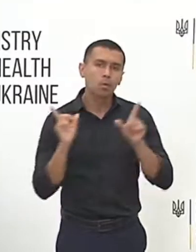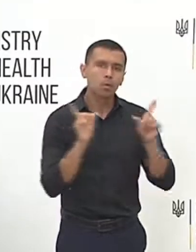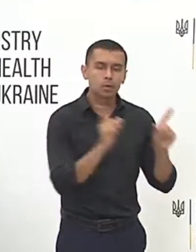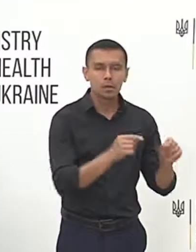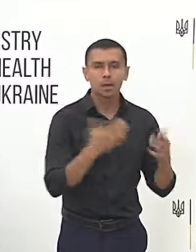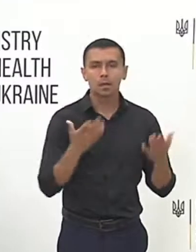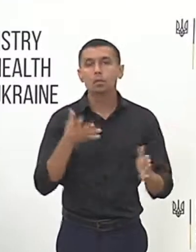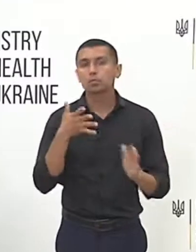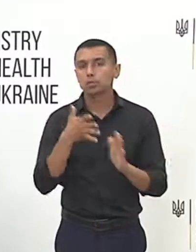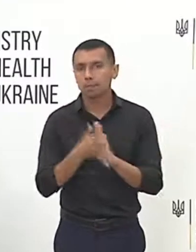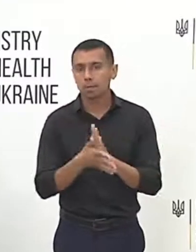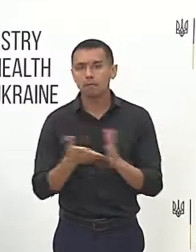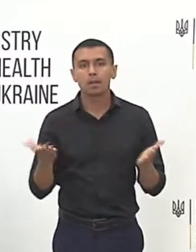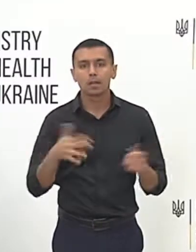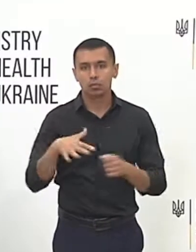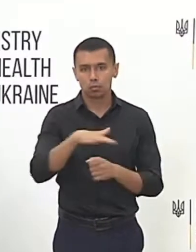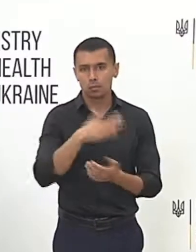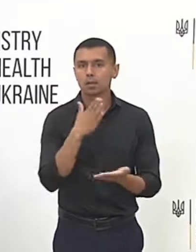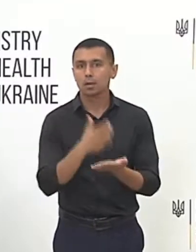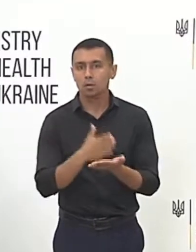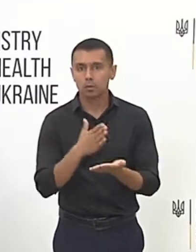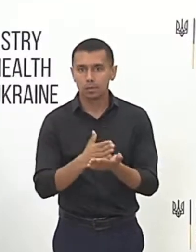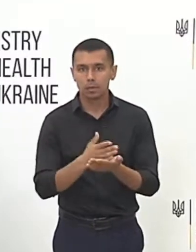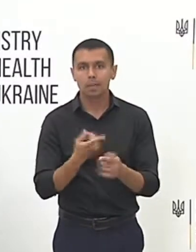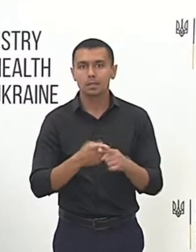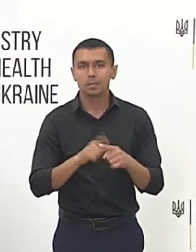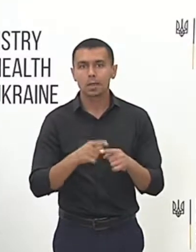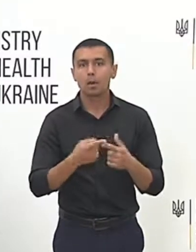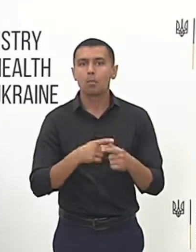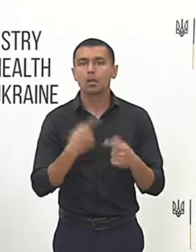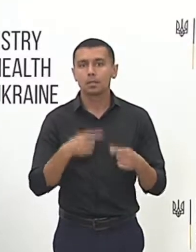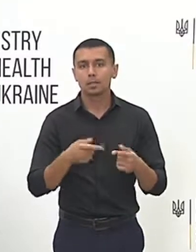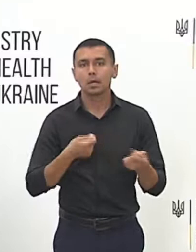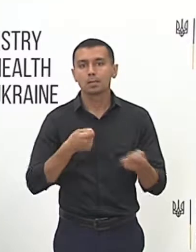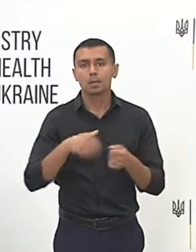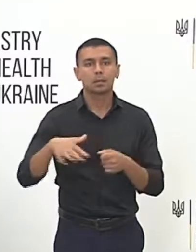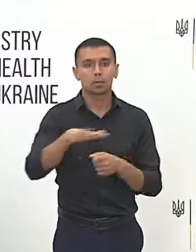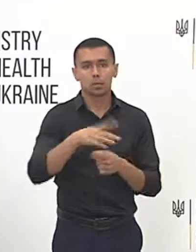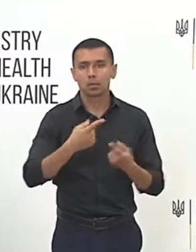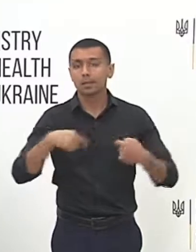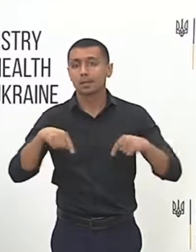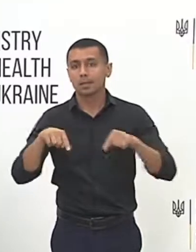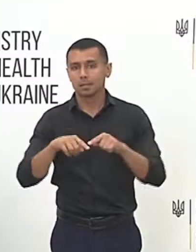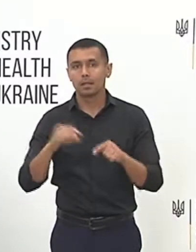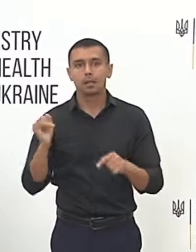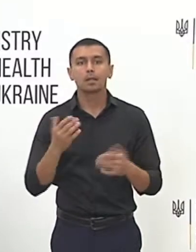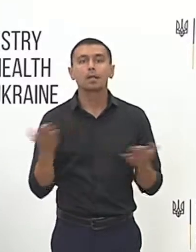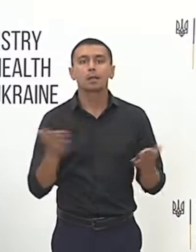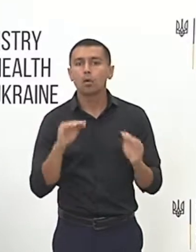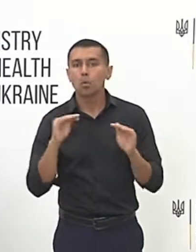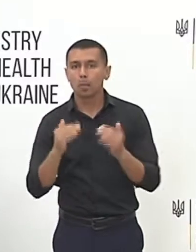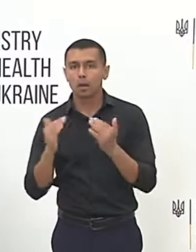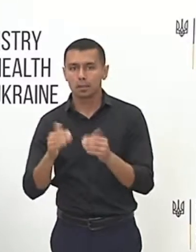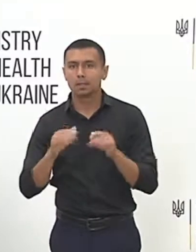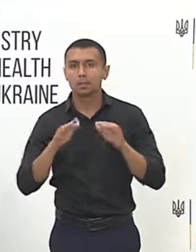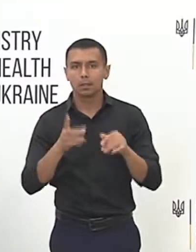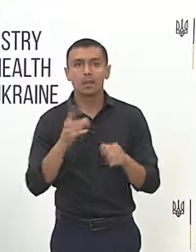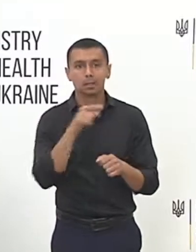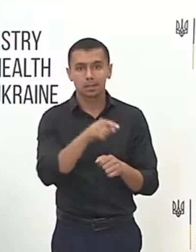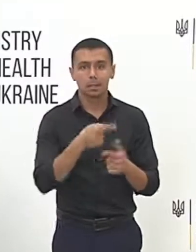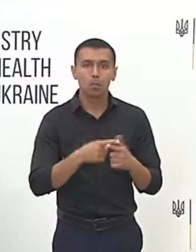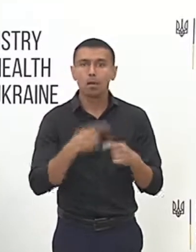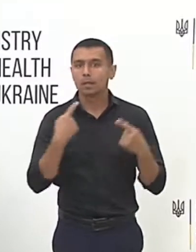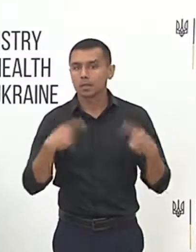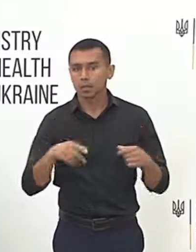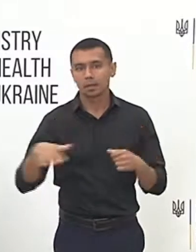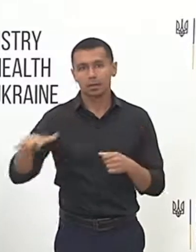проїжджає, розумів, в якій зоні знаходиться ця чи інша адміністративно-територіальна одиниця і які обмеження діють на цій чи